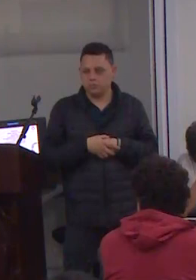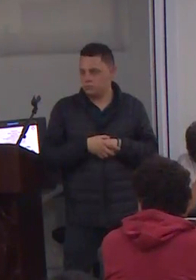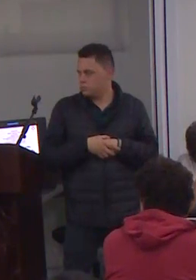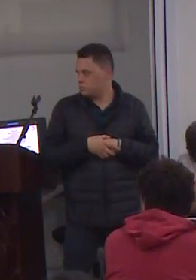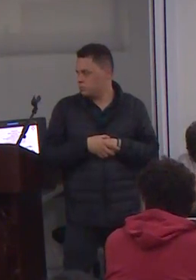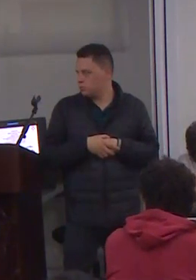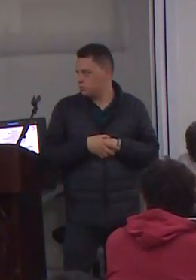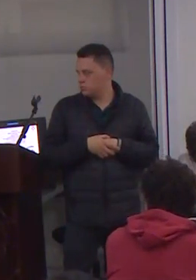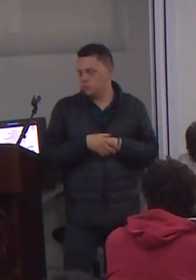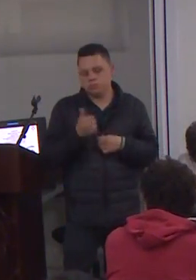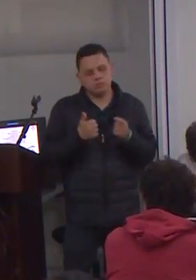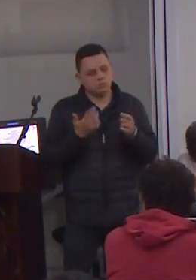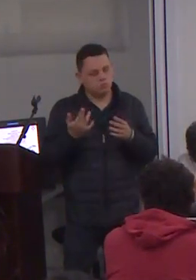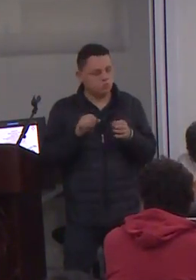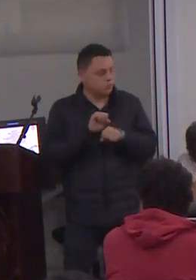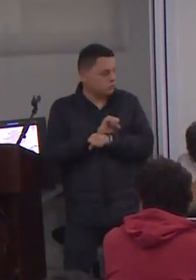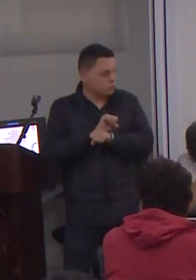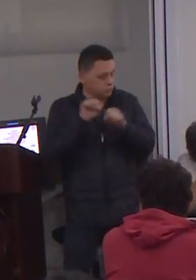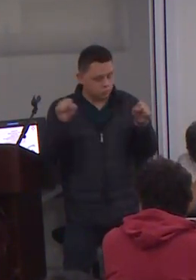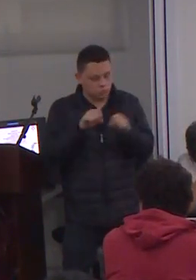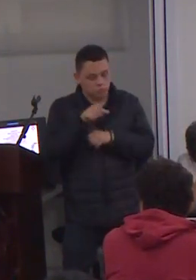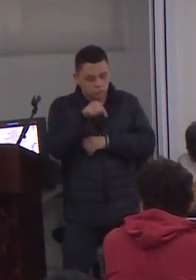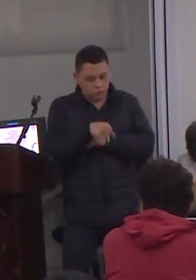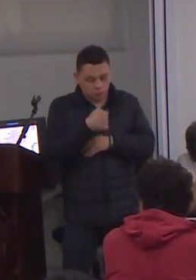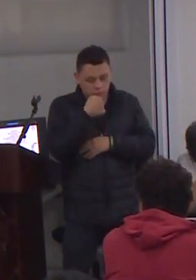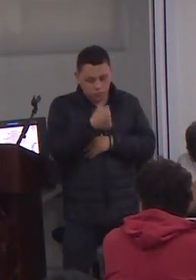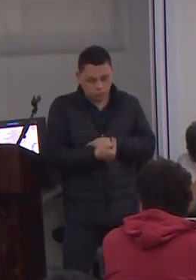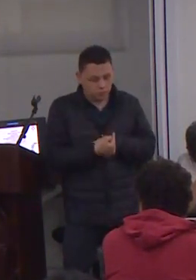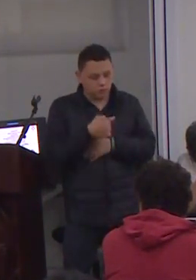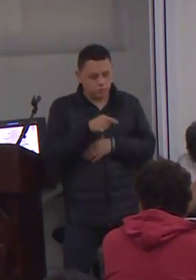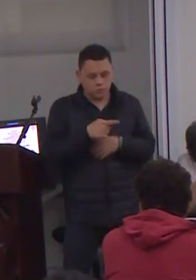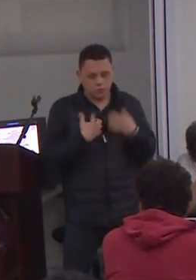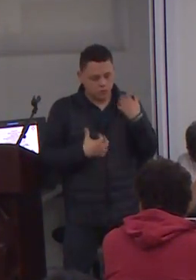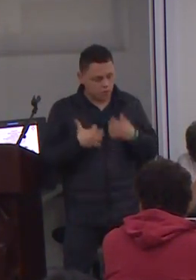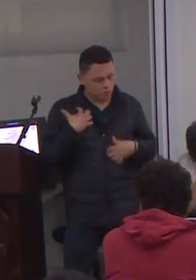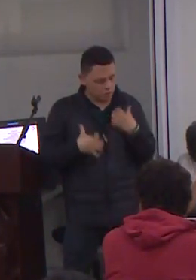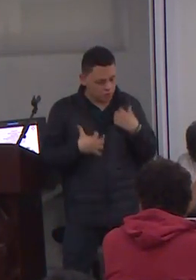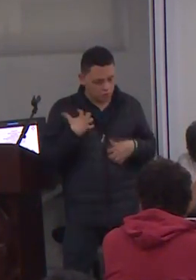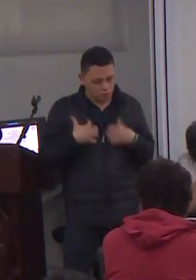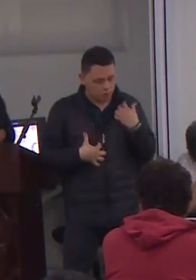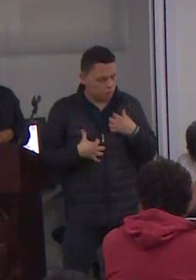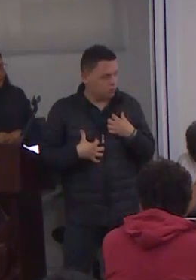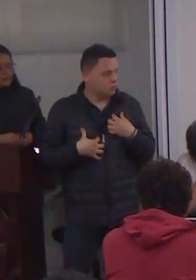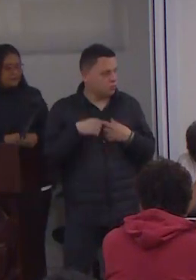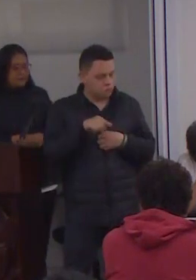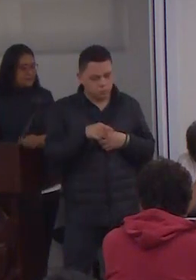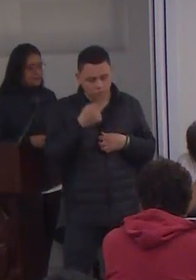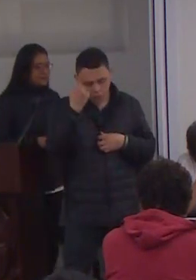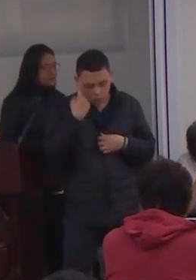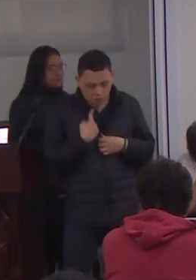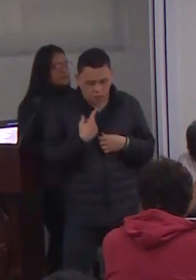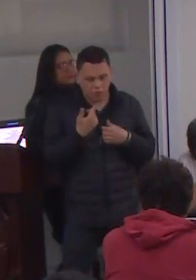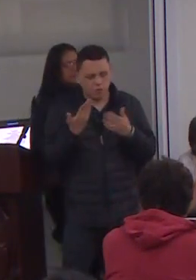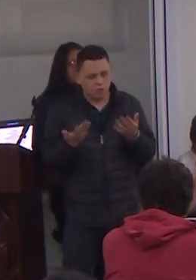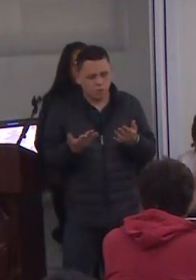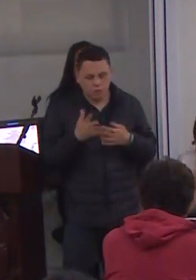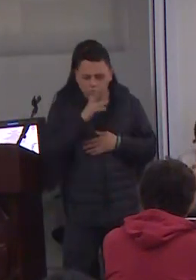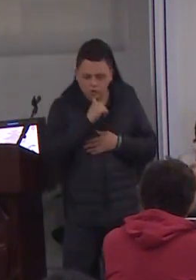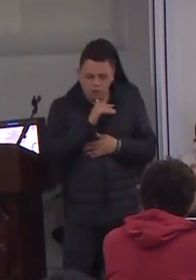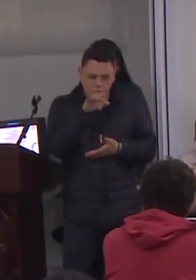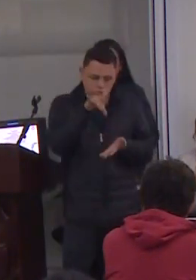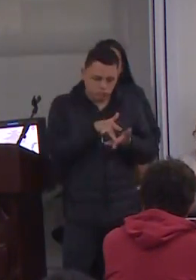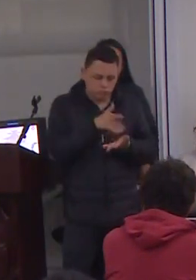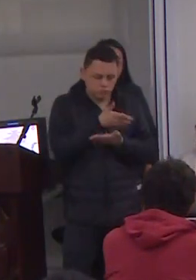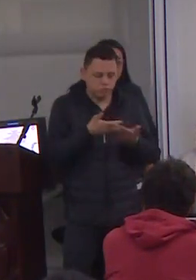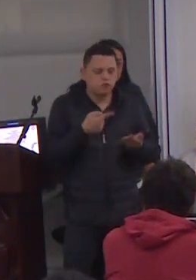escuchado durante la mañana y es en esta una serie de incertidumbres que aparecen en el día a día es decir no hay nada